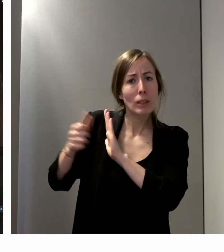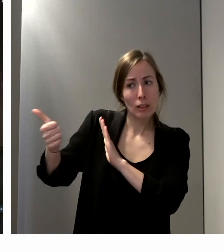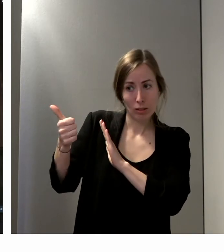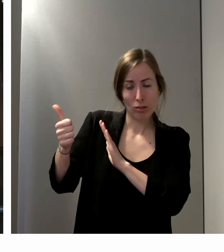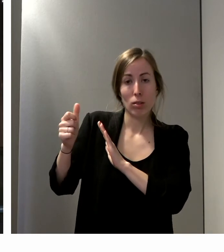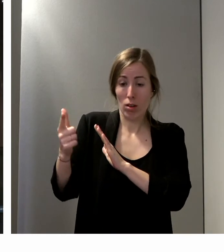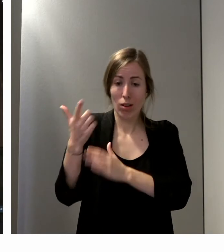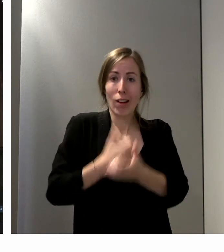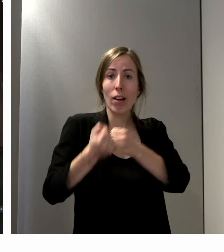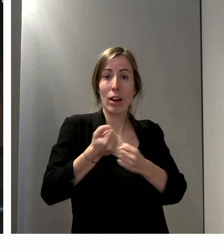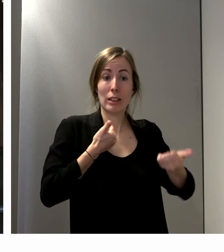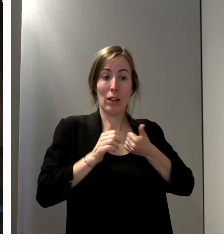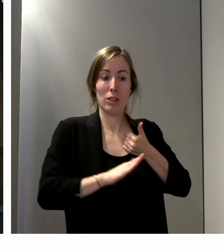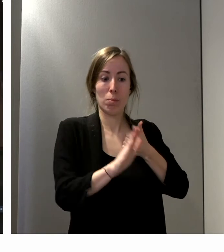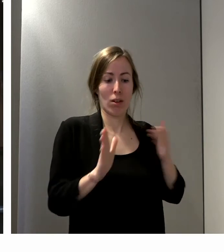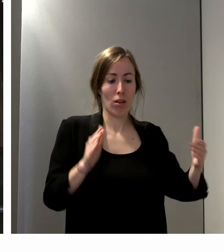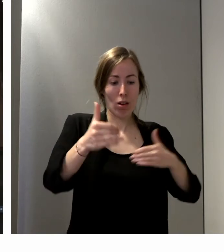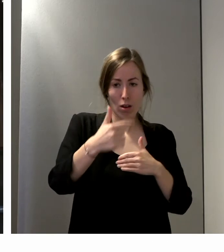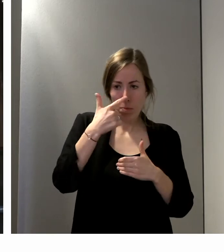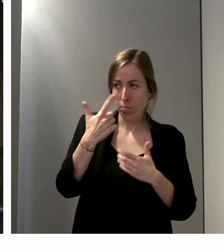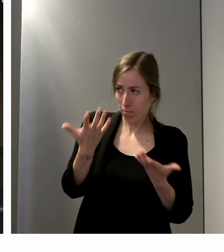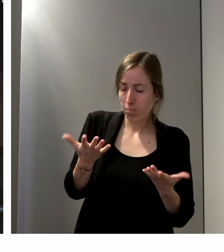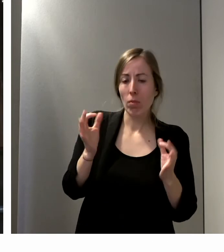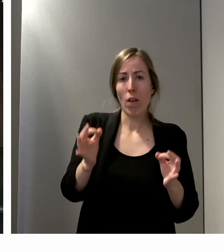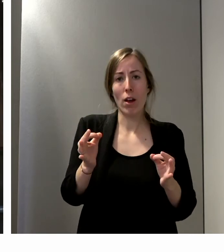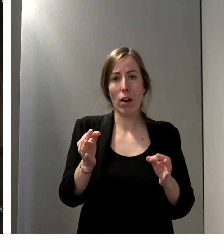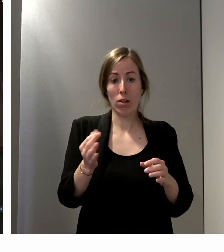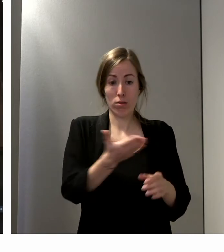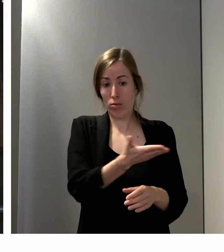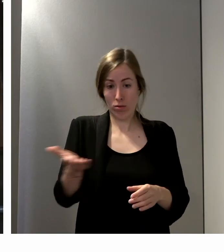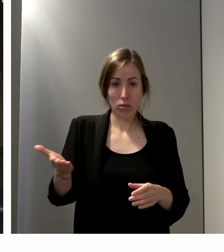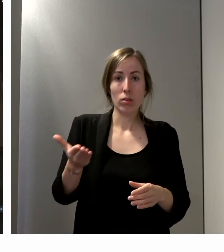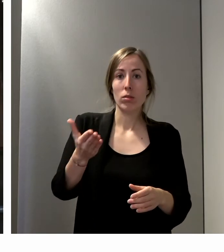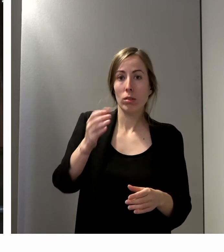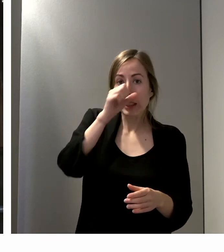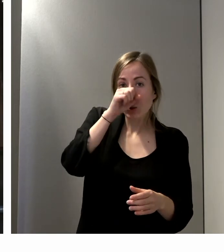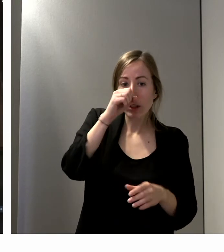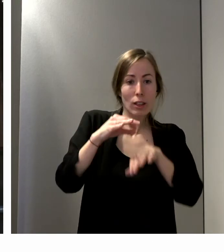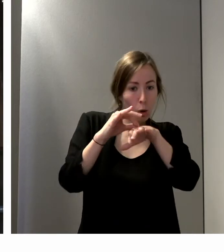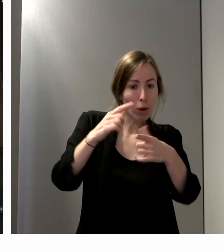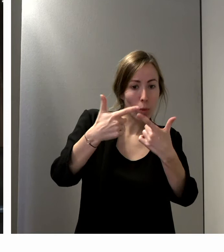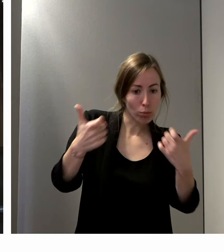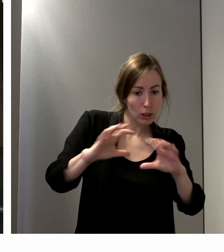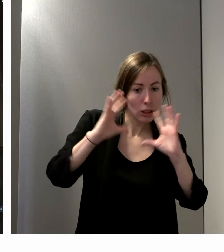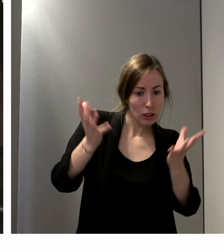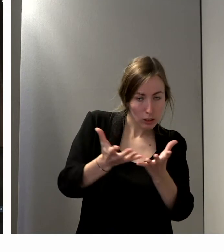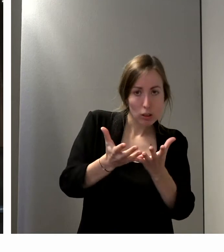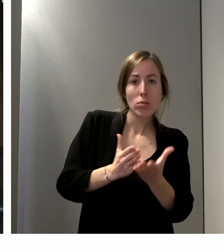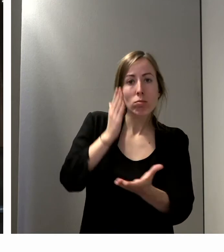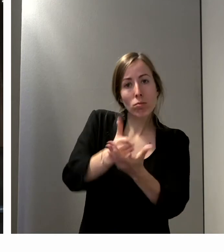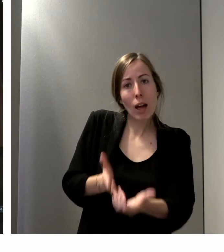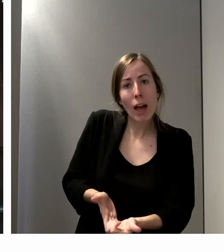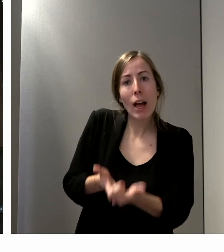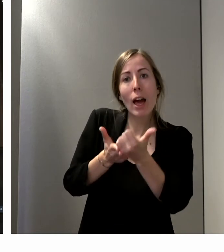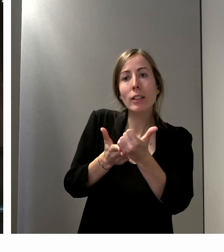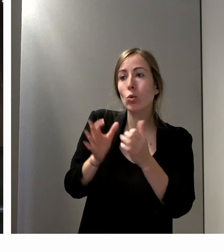serait chargé d'informer le demandeur sur la sexualité et l'accompagnement sexuel, d'aider, comme on l'a vu tout à